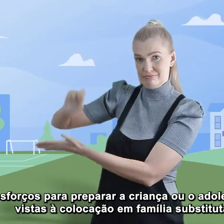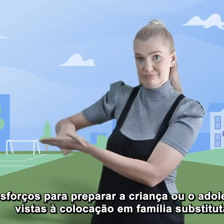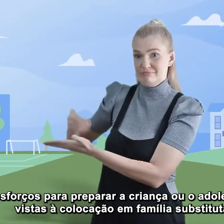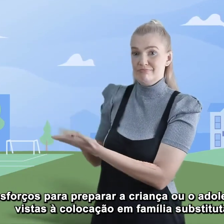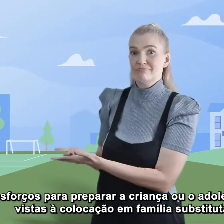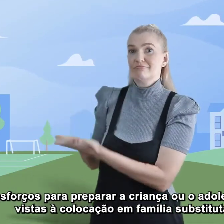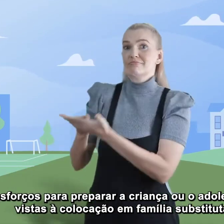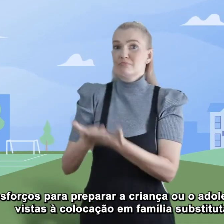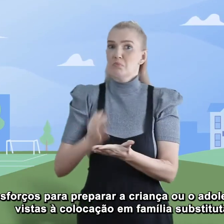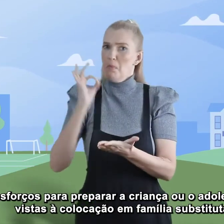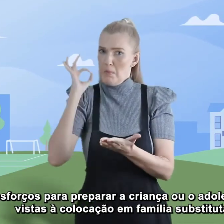família substituta.